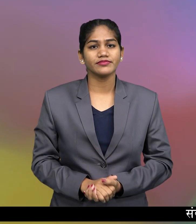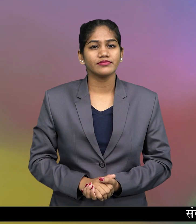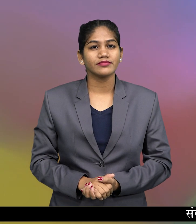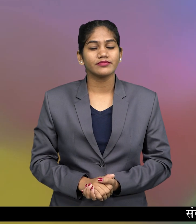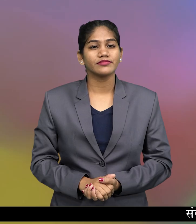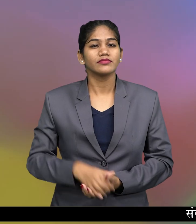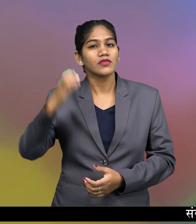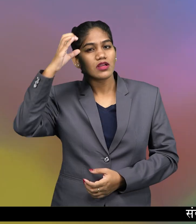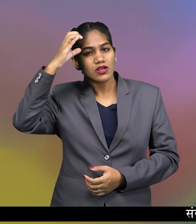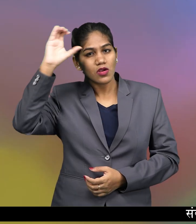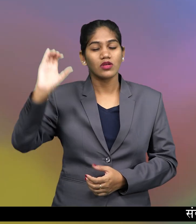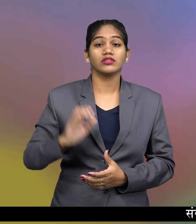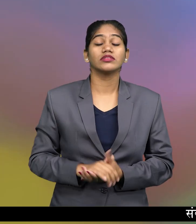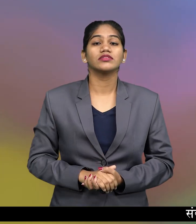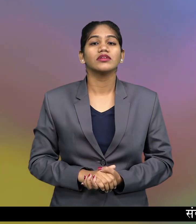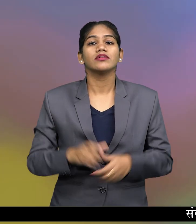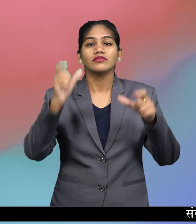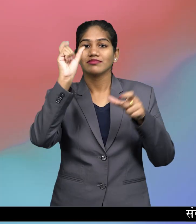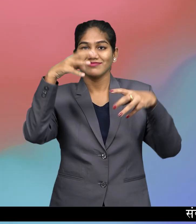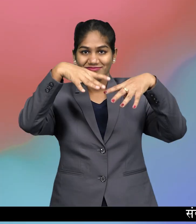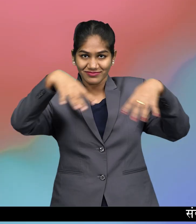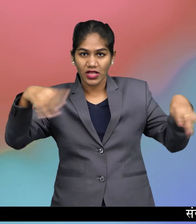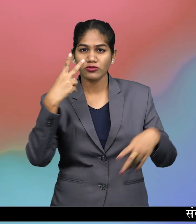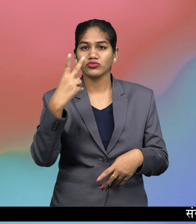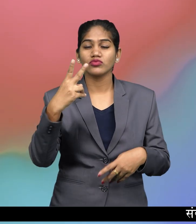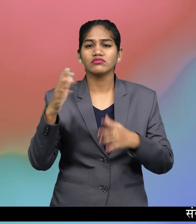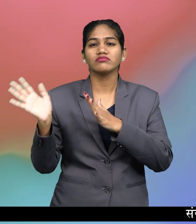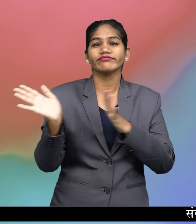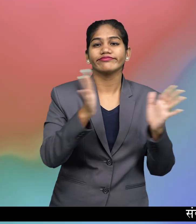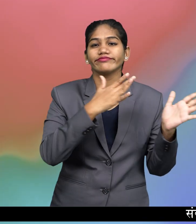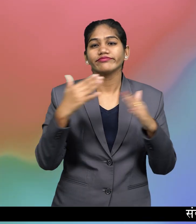पर संकल्पना मानचित्र 2 हवा पर।